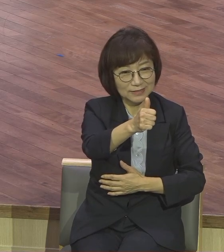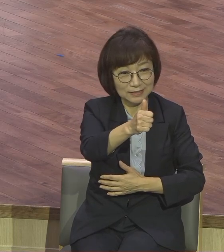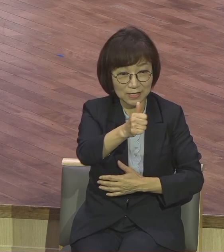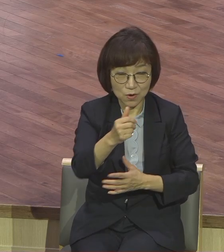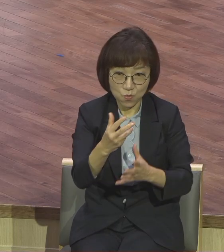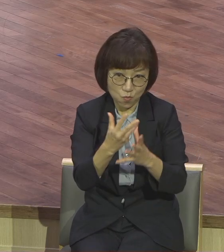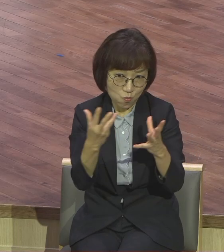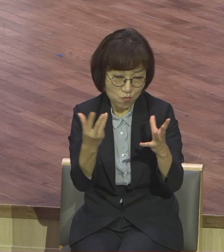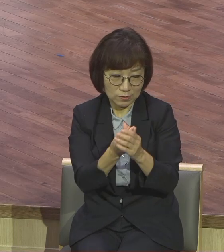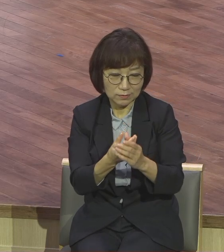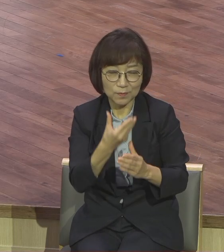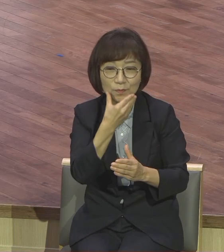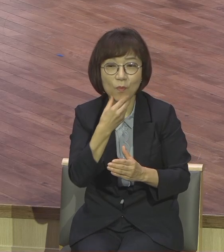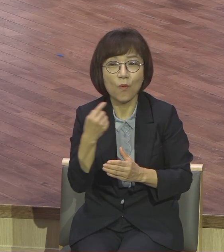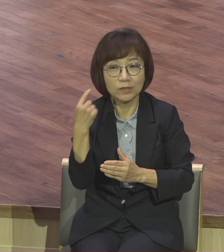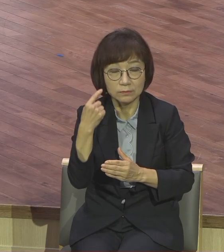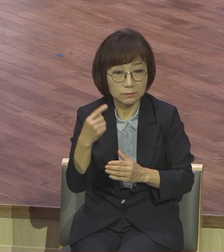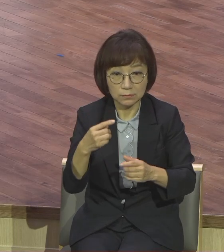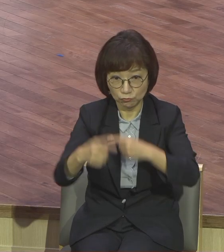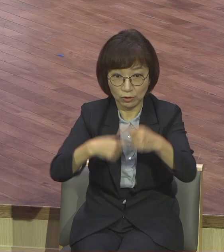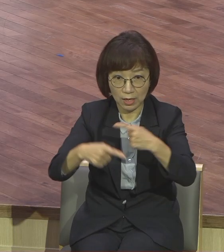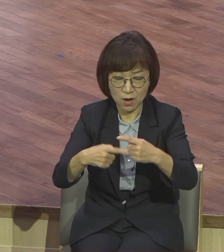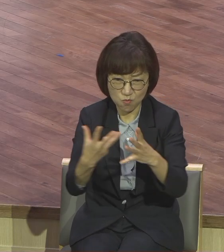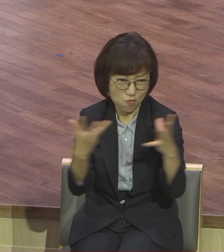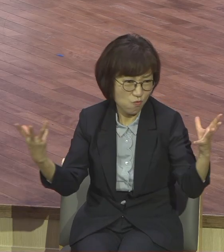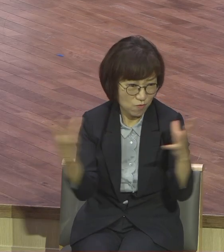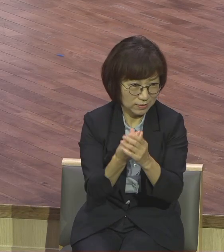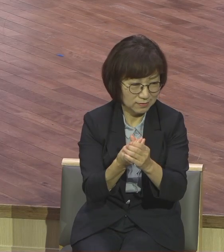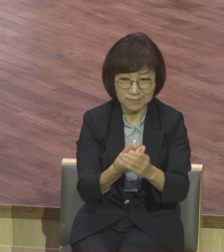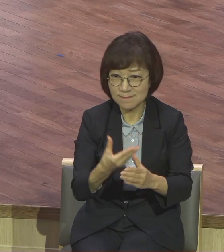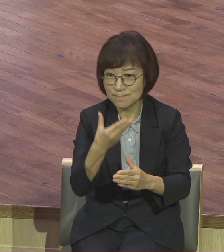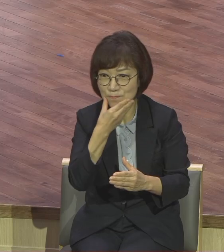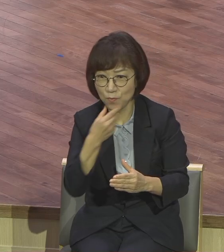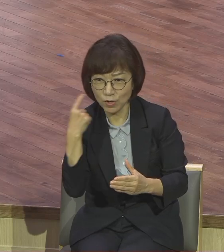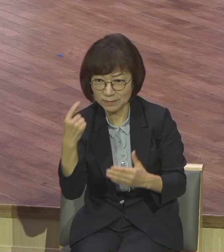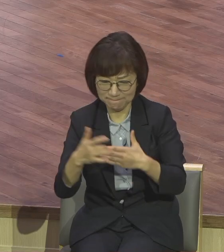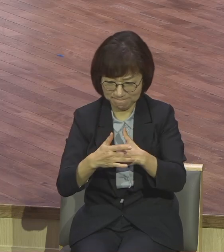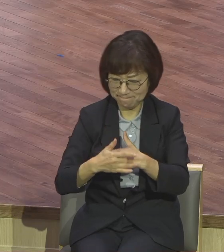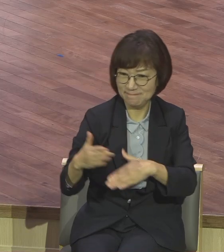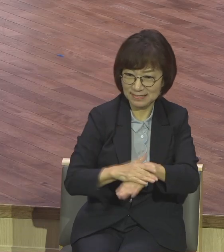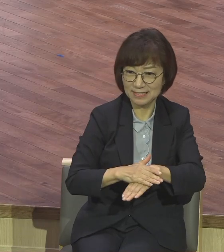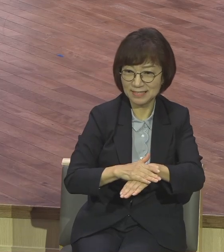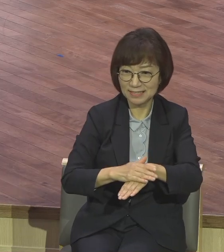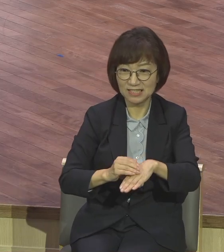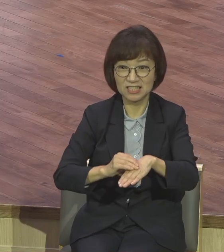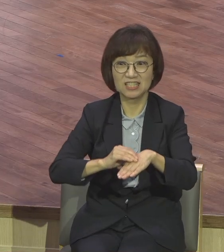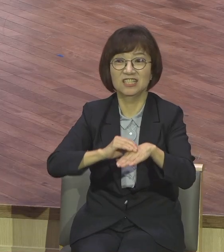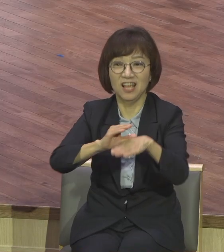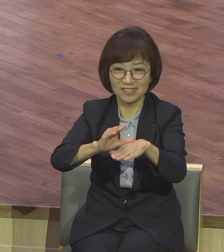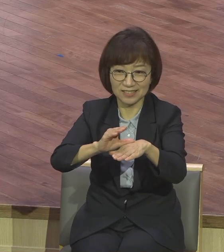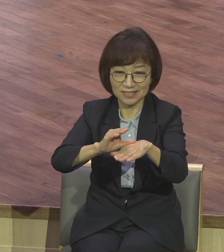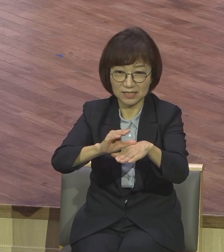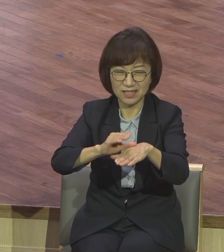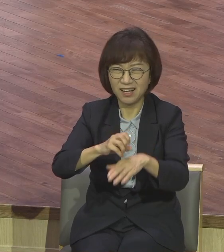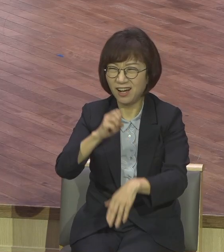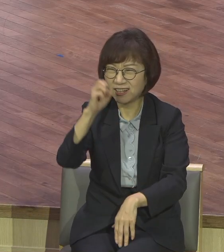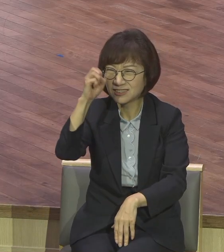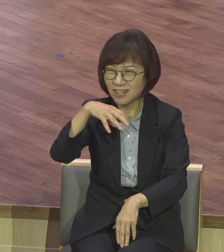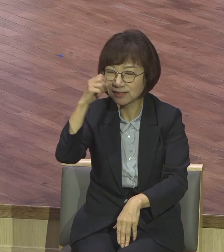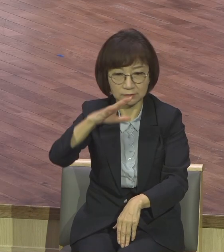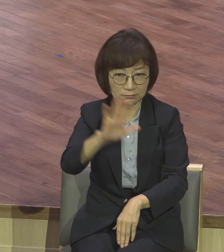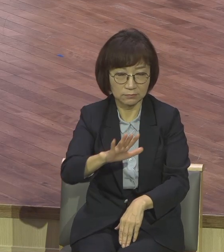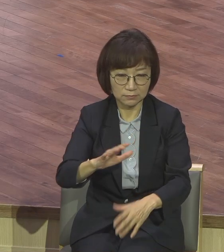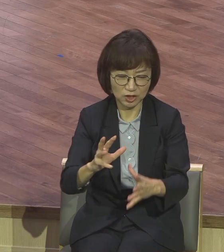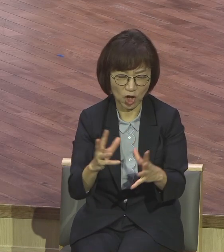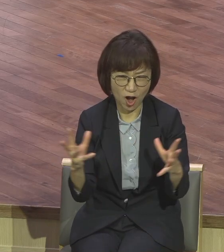복음 체질, 절대 따라서 절대 복음 체질, 그냥 복음 체질가 안 돼요. 절대 복음 체질.